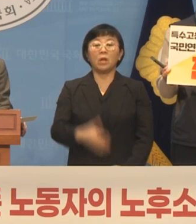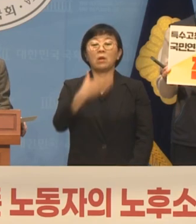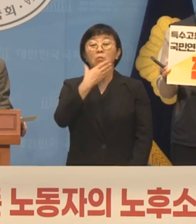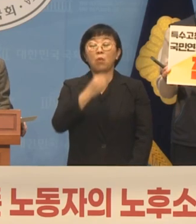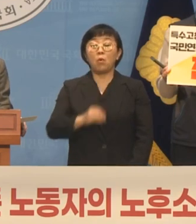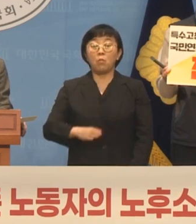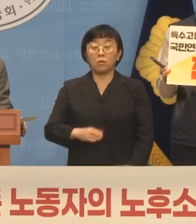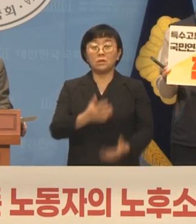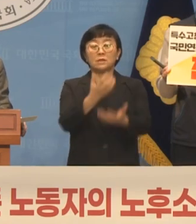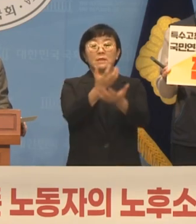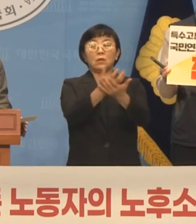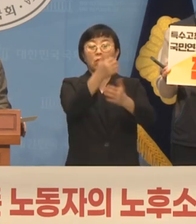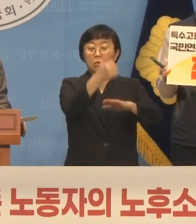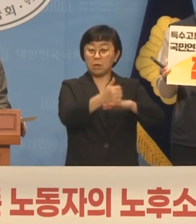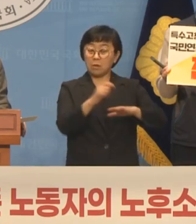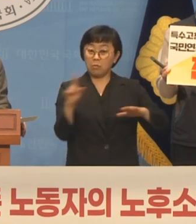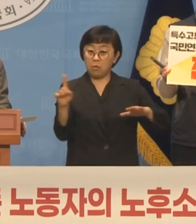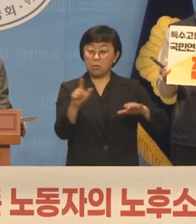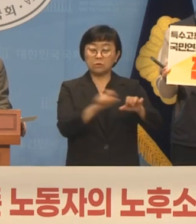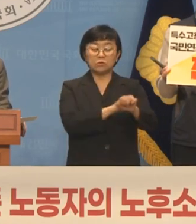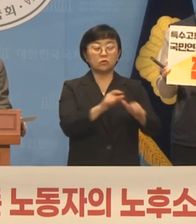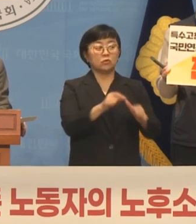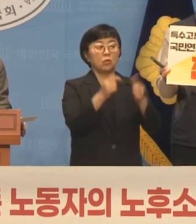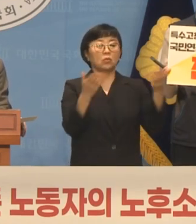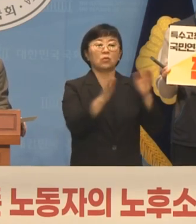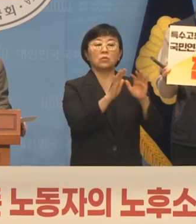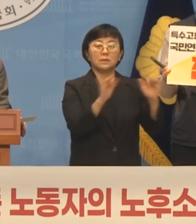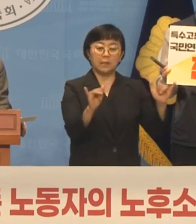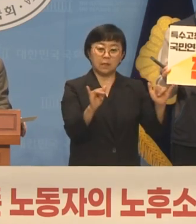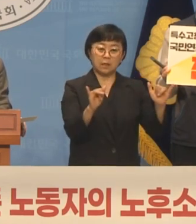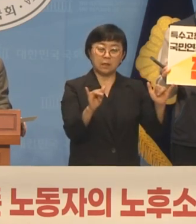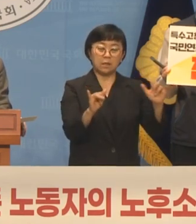보건복지부 자료에 따르면 특수고용 노동자들 중